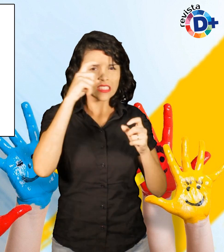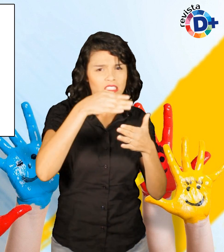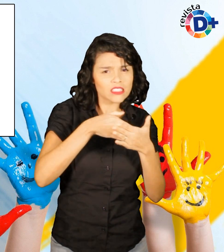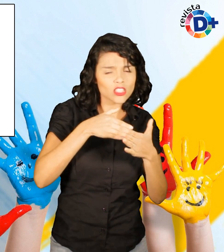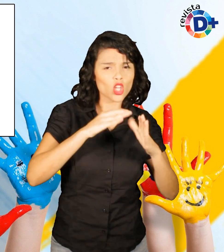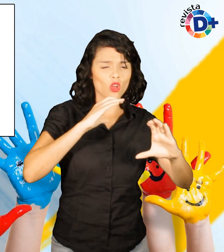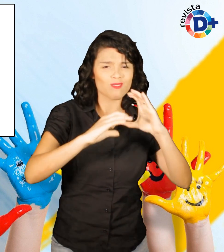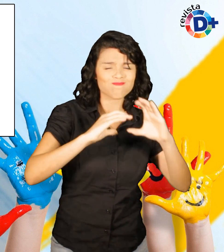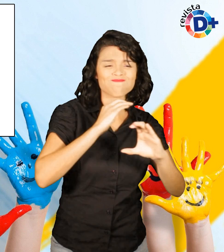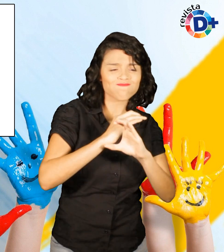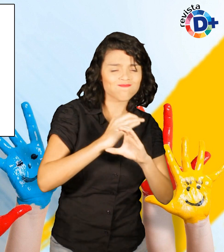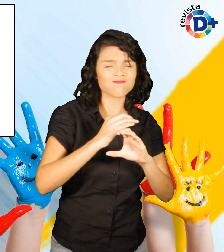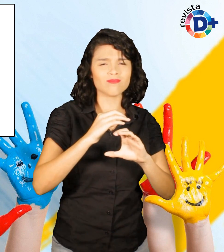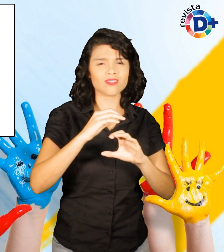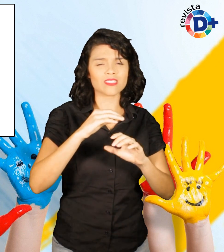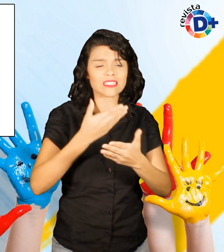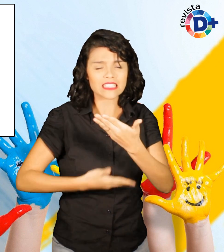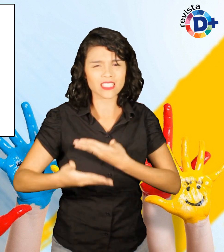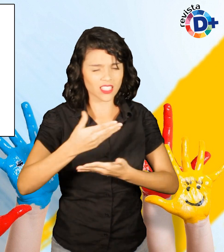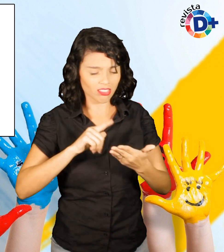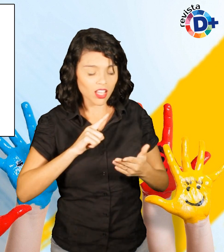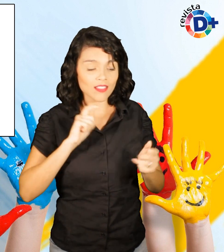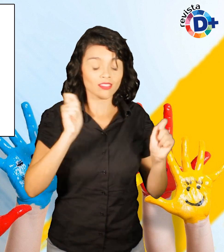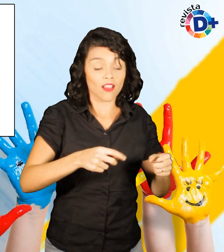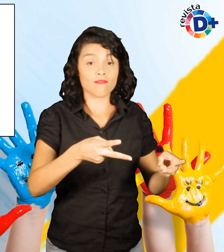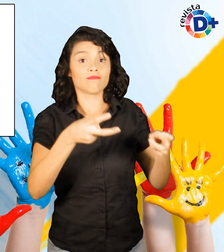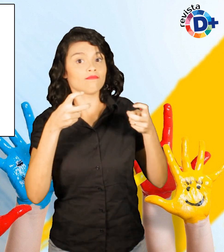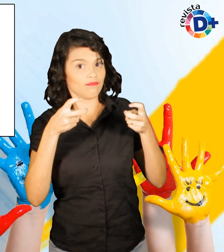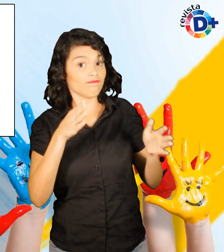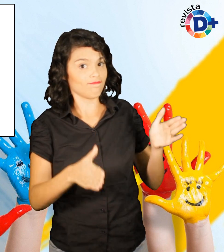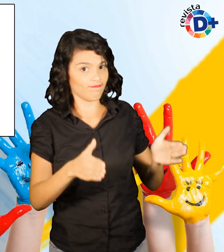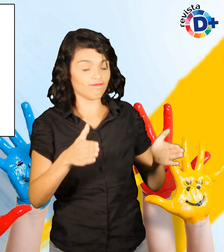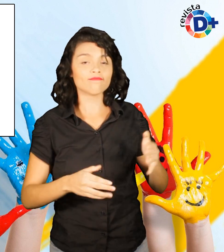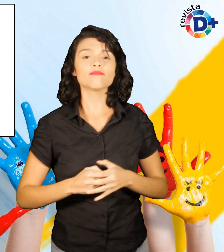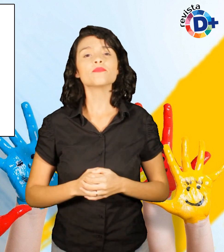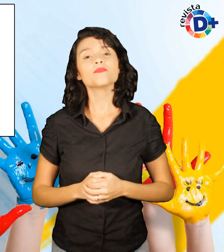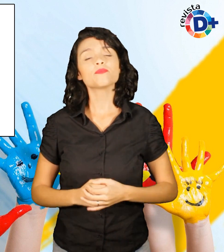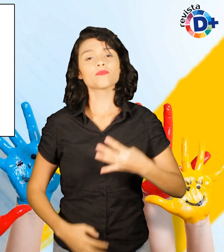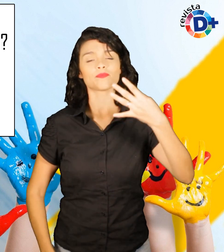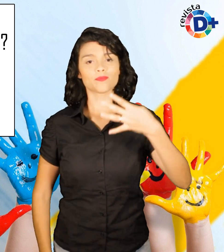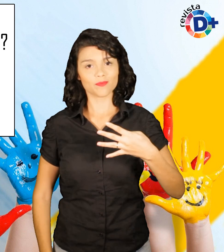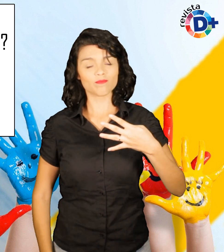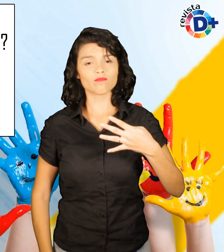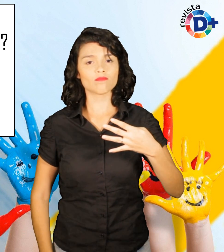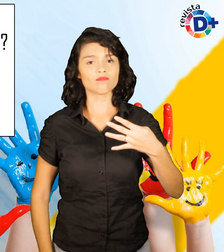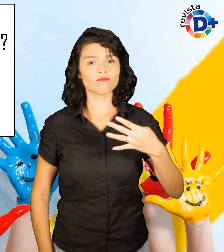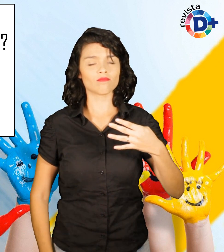e socialização fiquem mais visíveis. 4. Sem comunicação, não é preciso